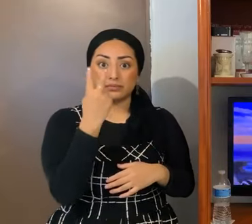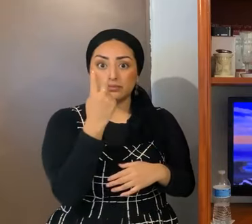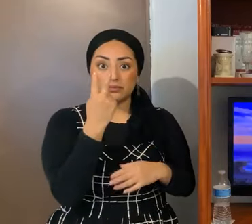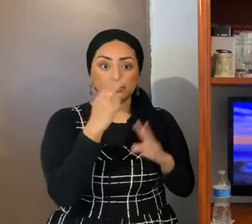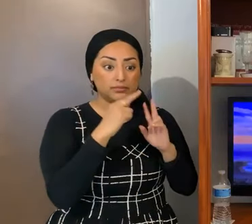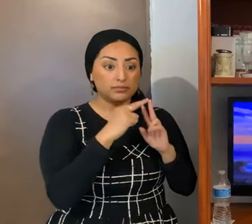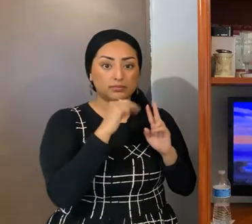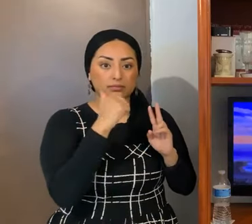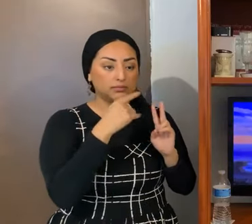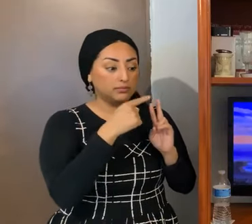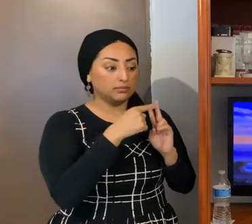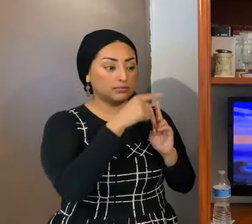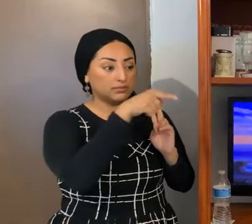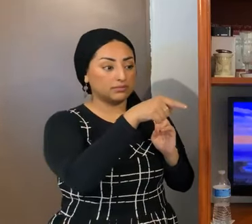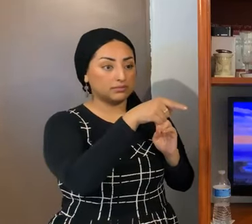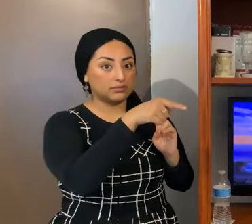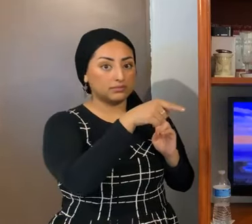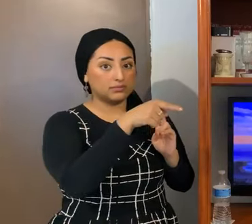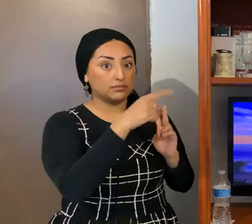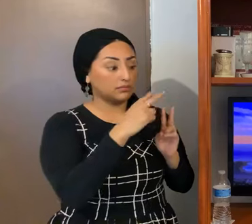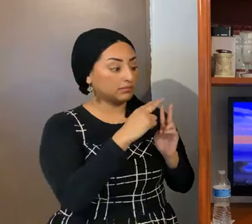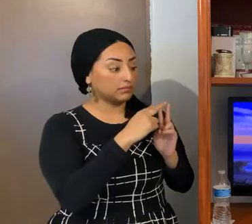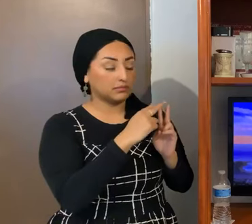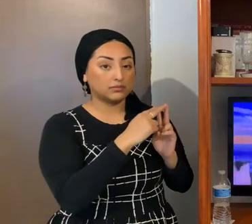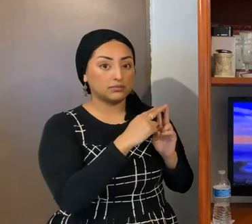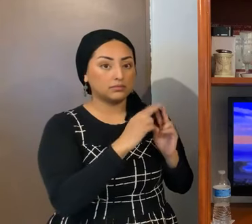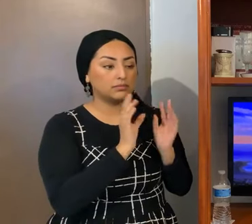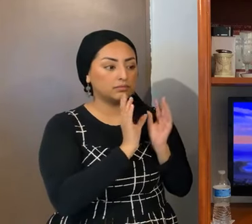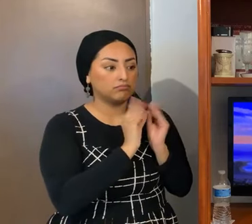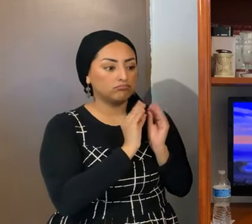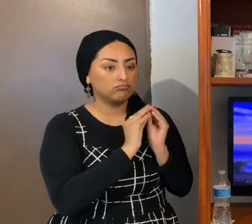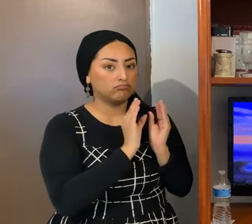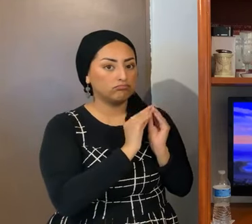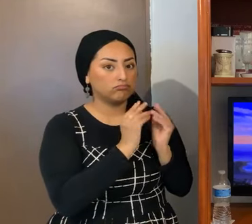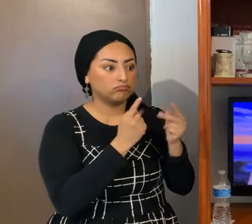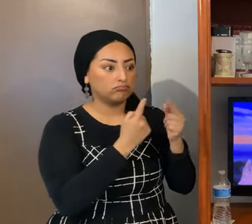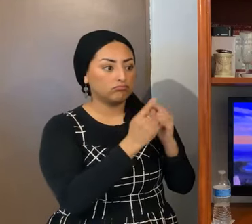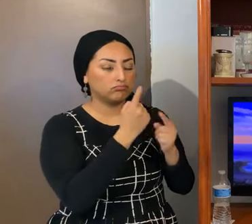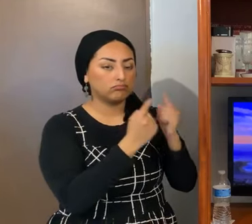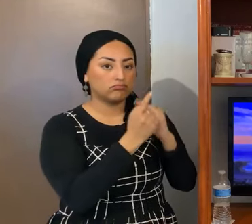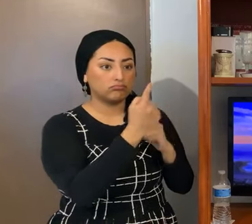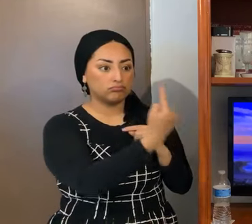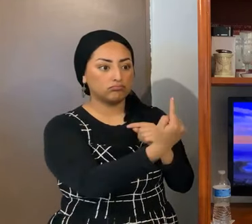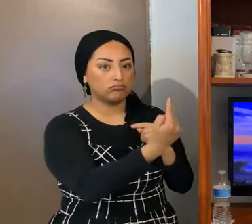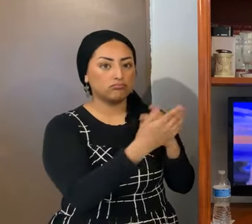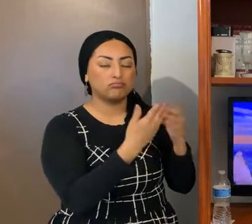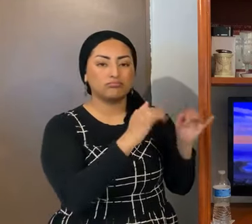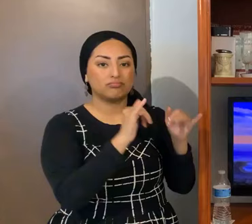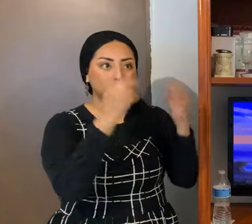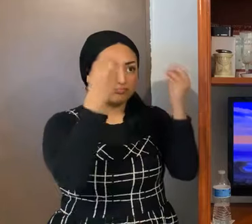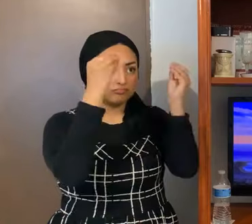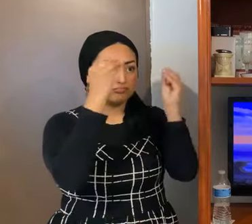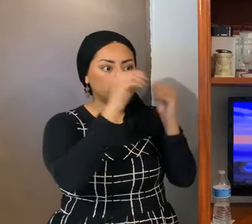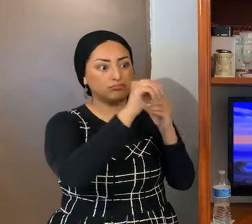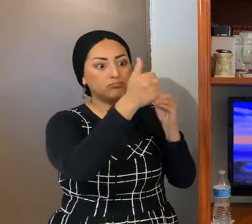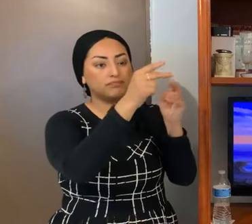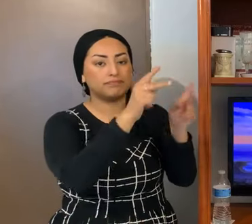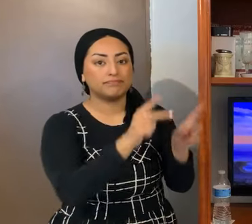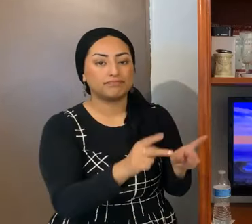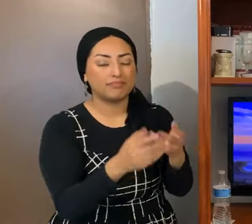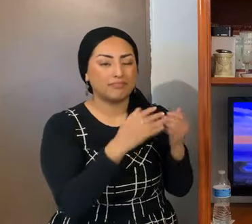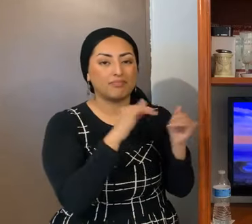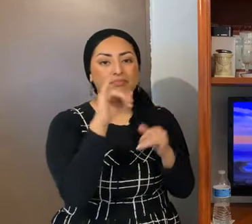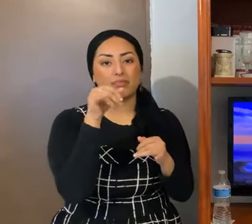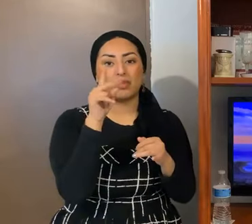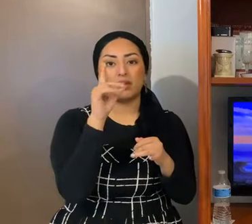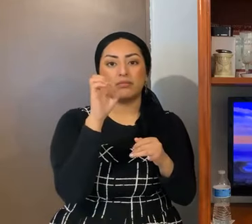y a uno le cae mal otra persona, y entonces entre ellos se confabulan y hablan mal, y entonces están vendiendo al otro, como